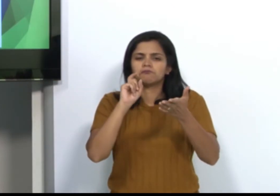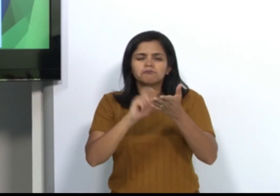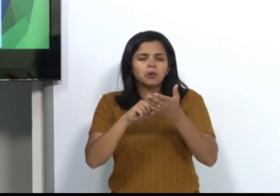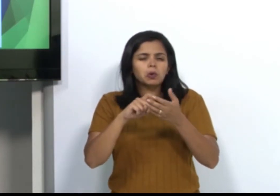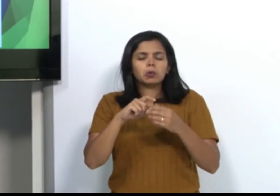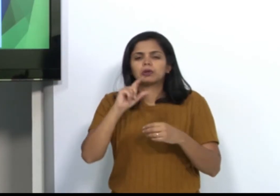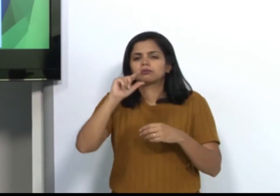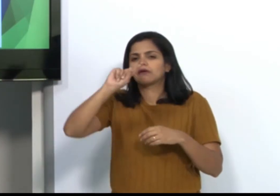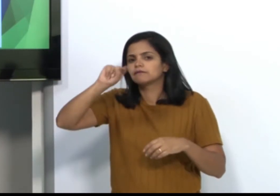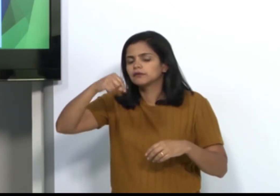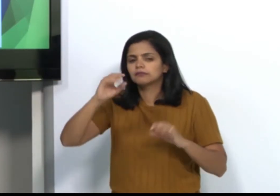Ali